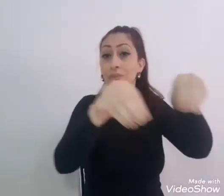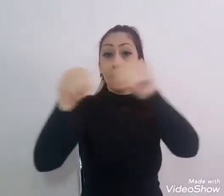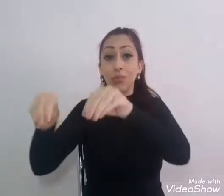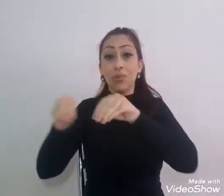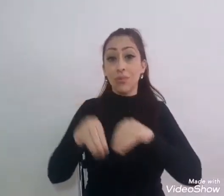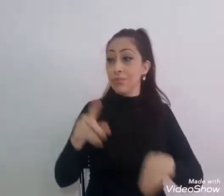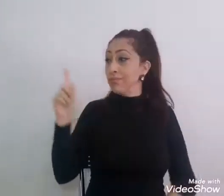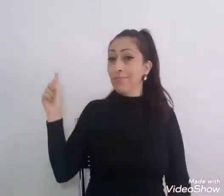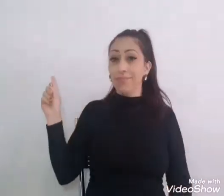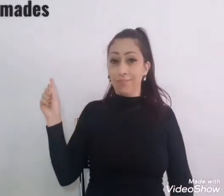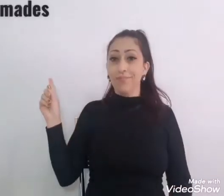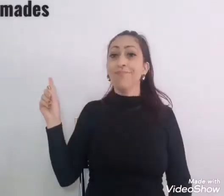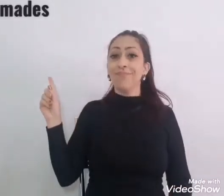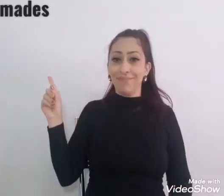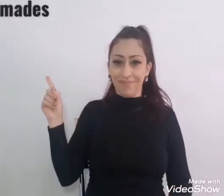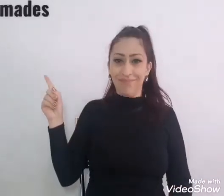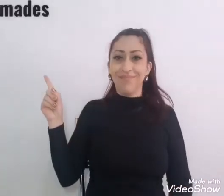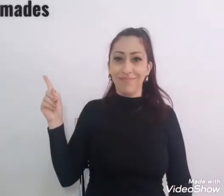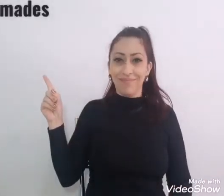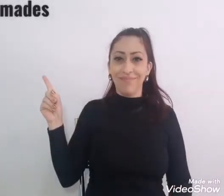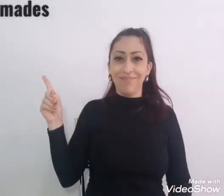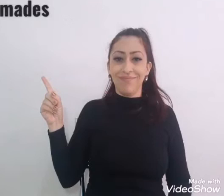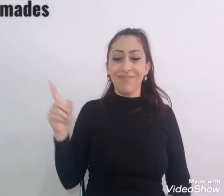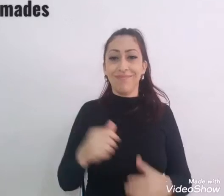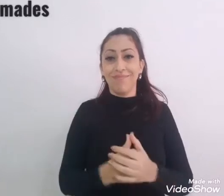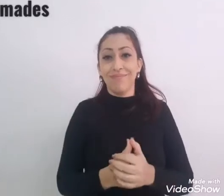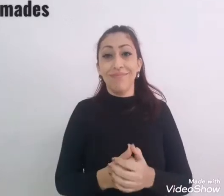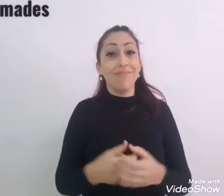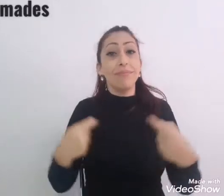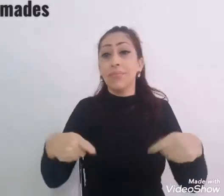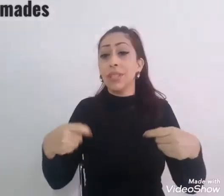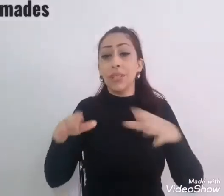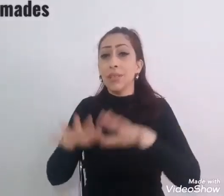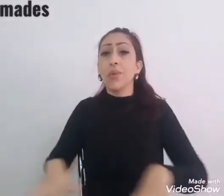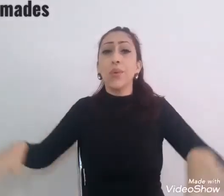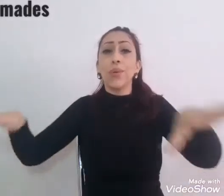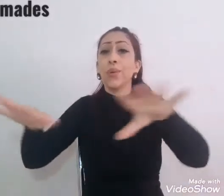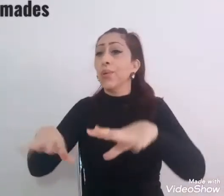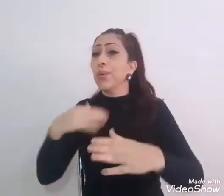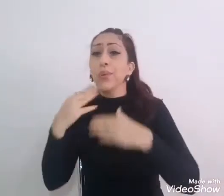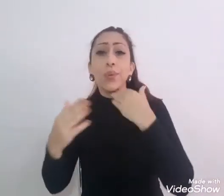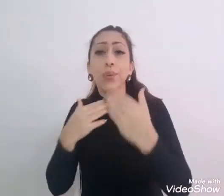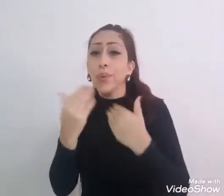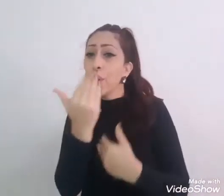outro, tá? Em busca de ambiente, em busca de alimento, enfim, tá? Então,